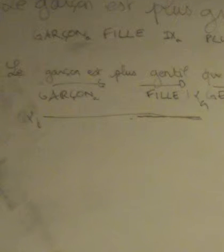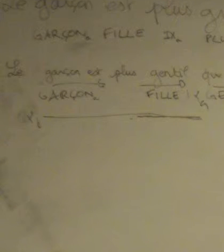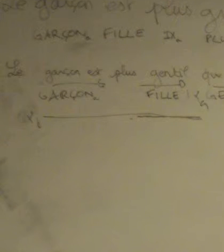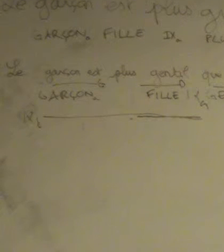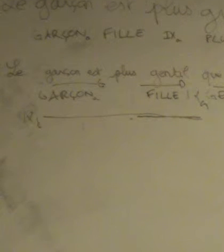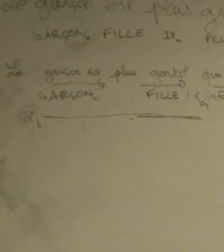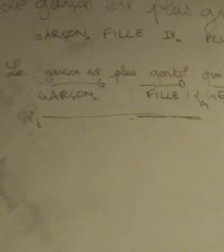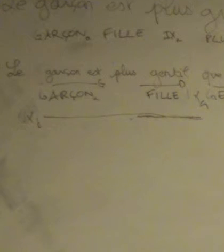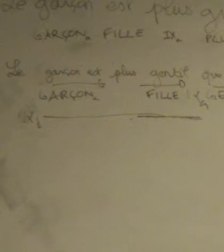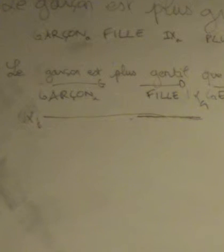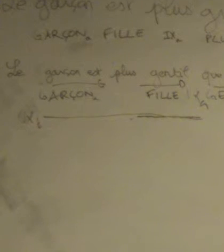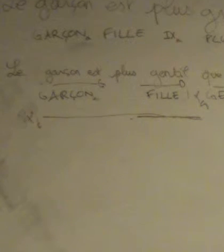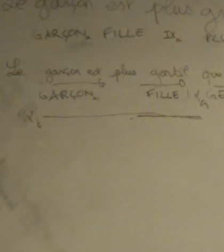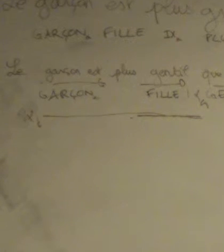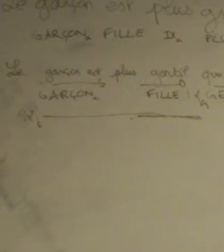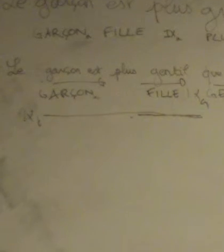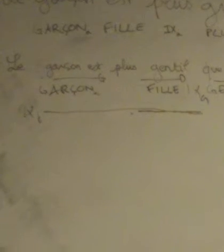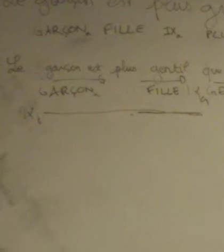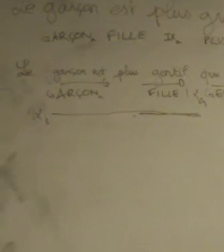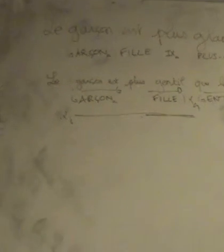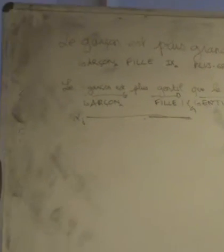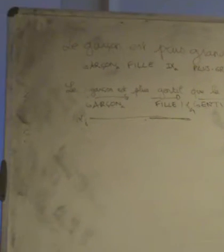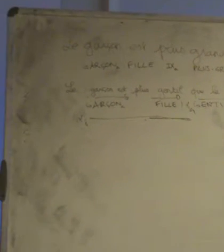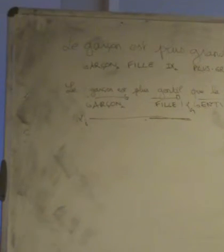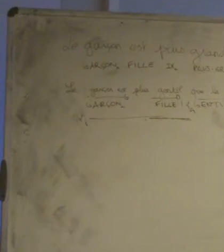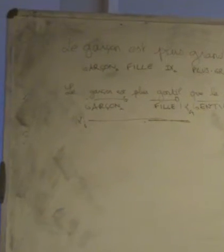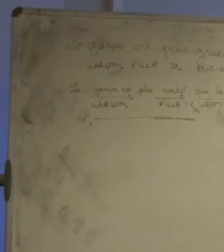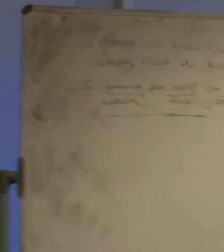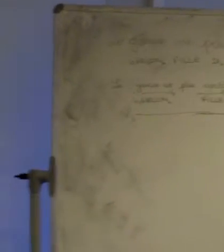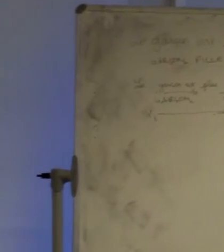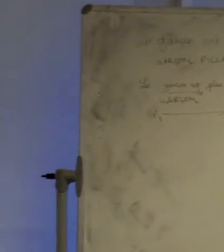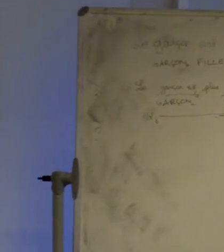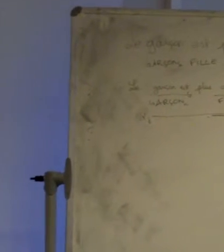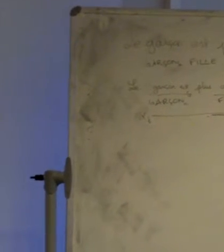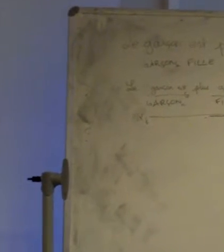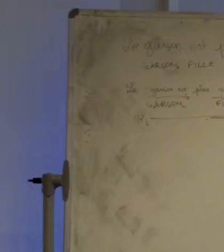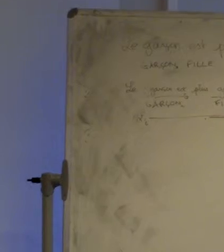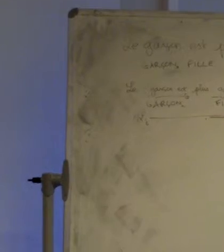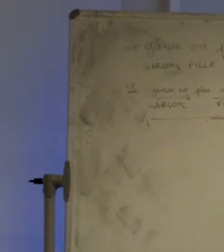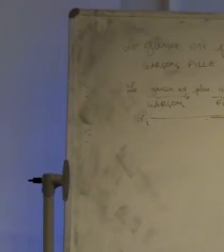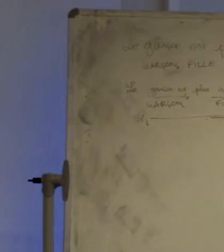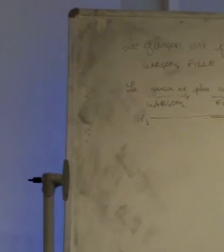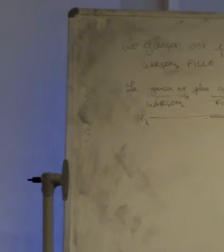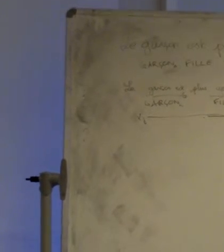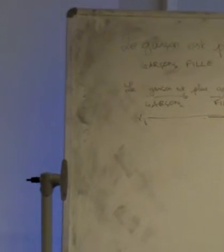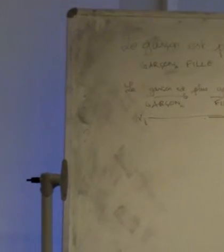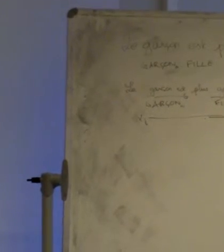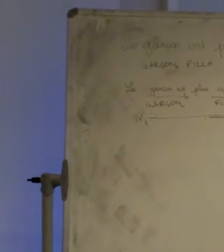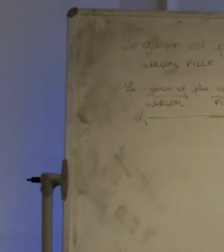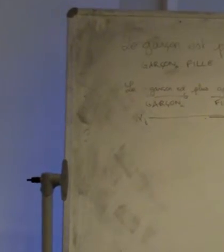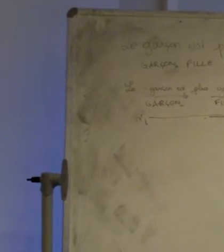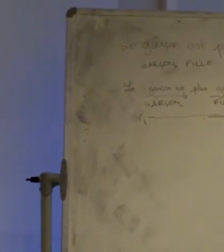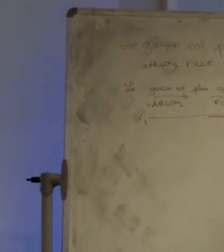Ok, G, gauche, D, droite. Okay. Et c'est quoi l'indice sur le... Ça doit être un